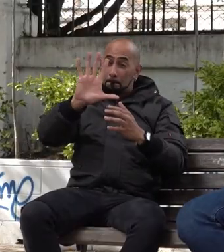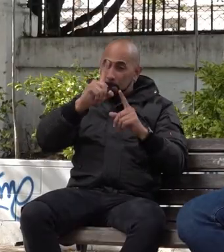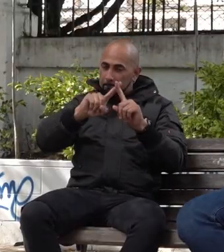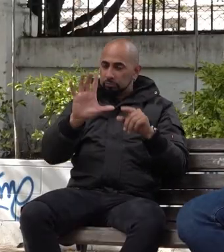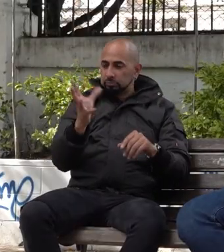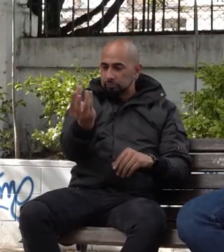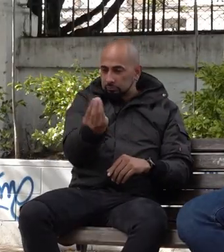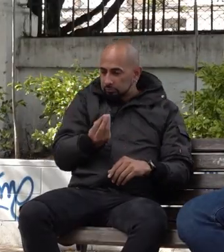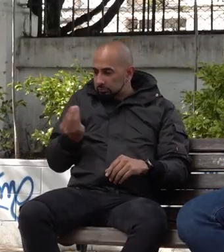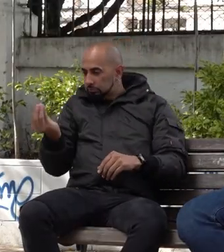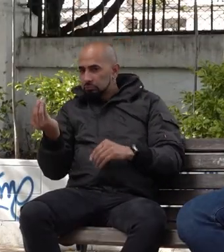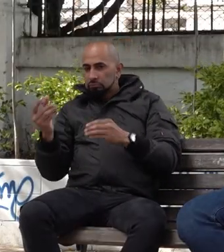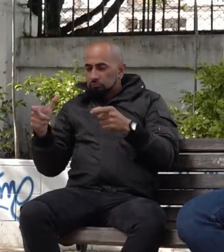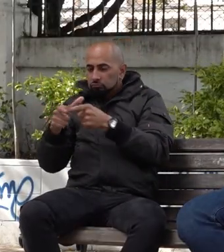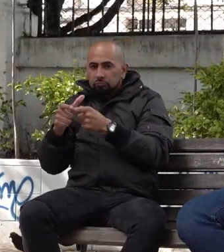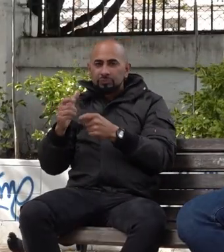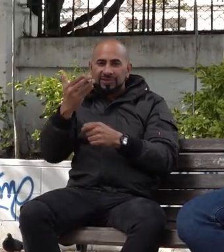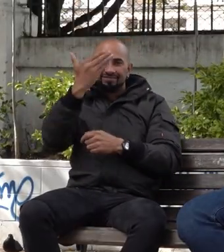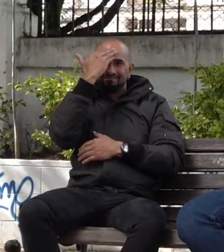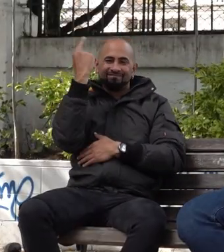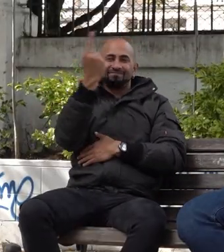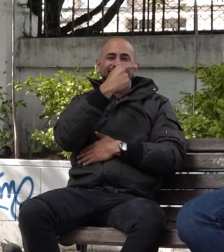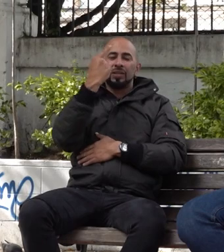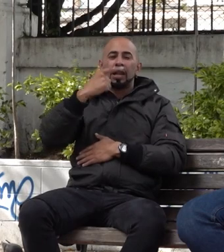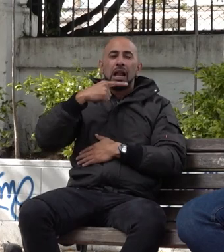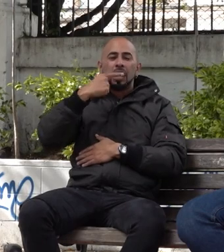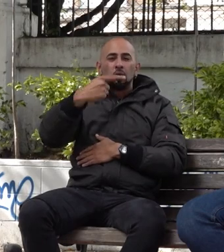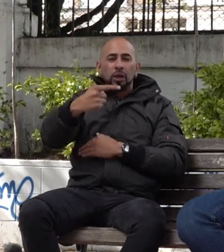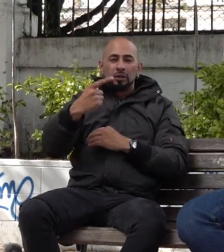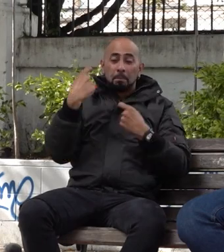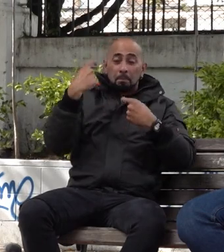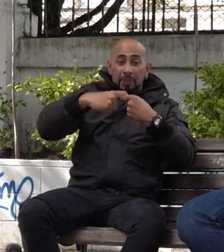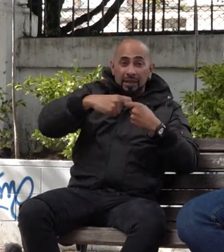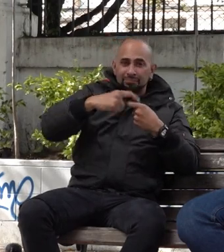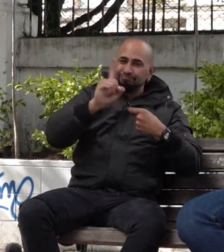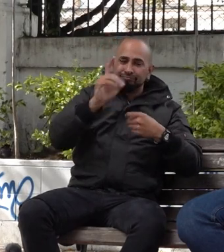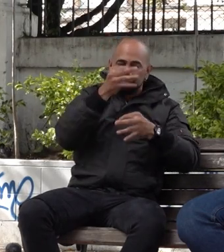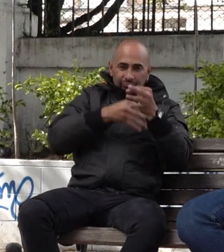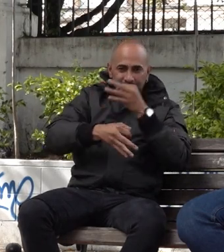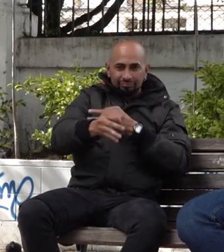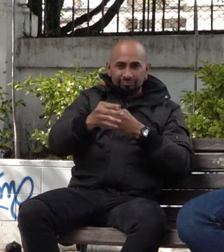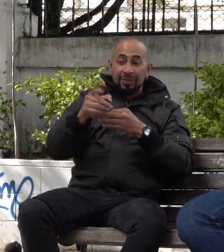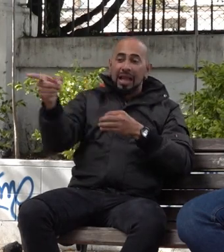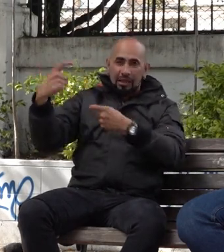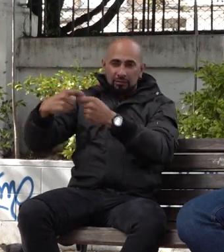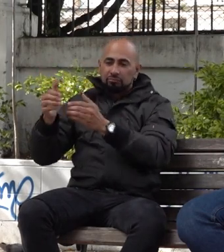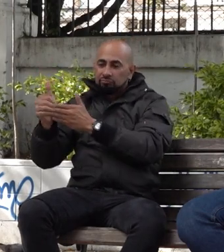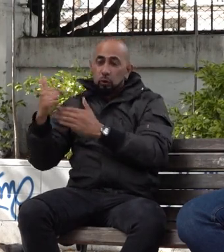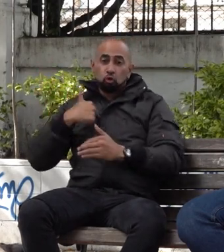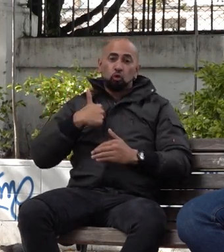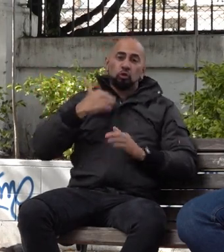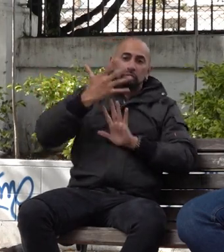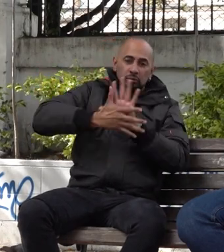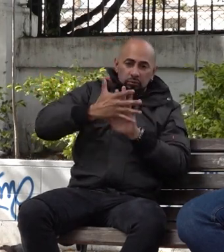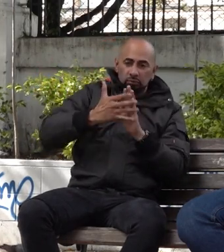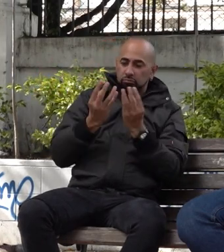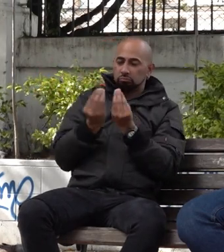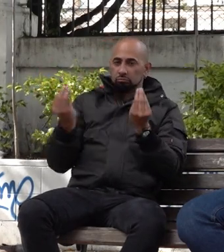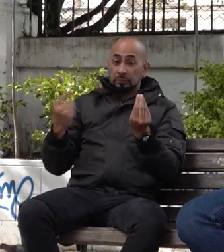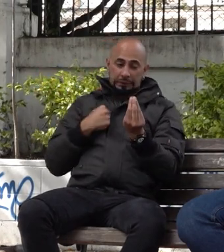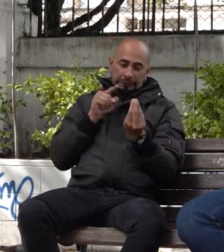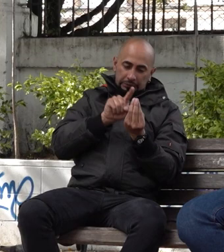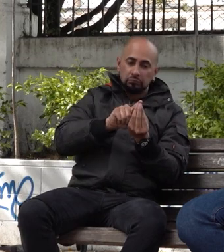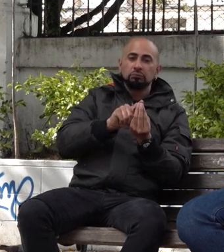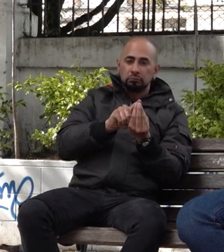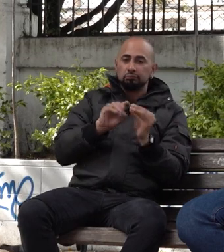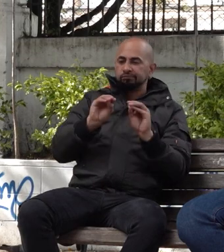sordos, como ustedes saben, la primera lengua de los sordos no es el español, sino la lengua de señas. Por eso el trabajo era diferente con los